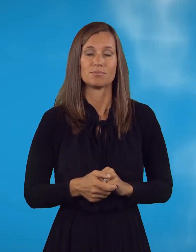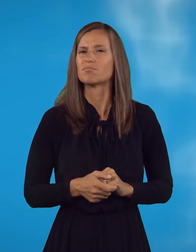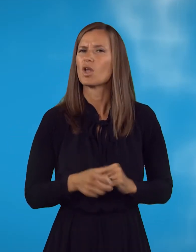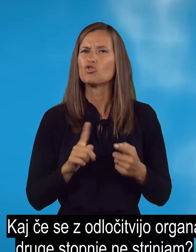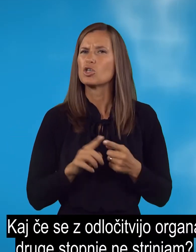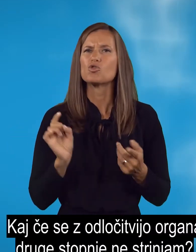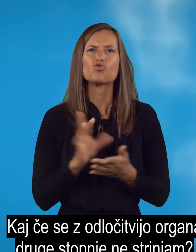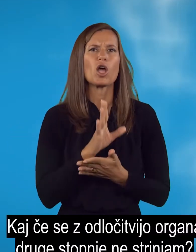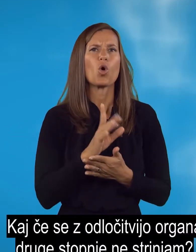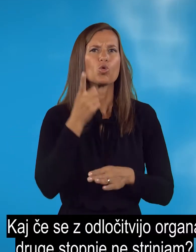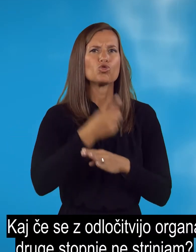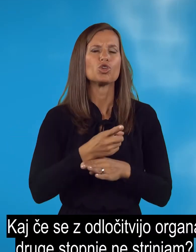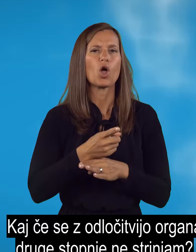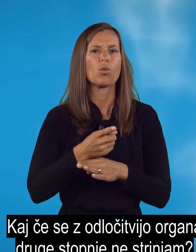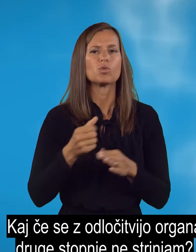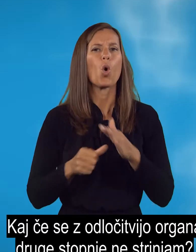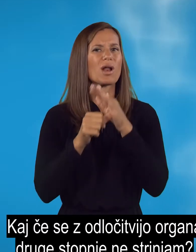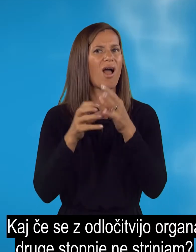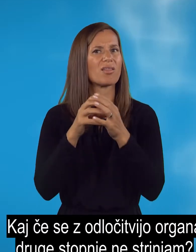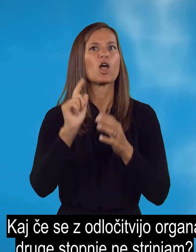Kaj, če se z odločitvijo organa druge stopnje ne strinjam?